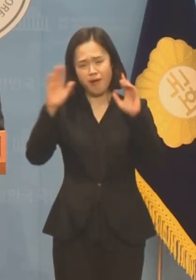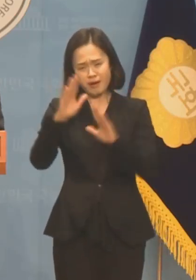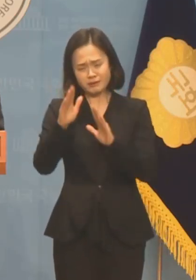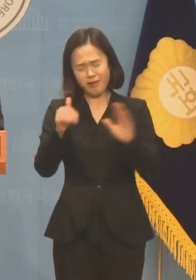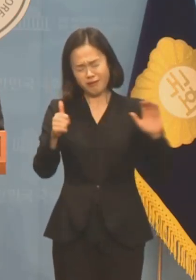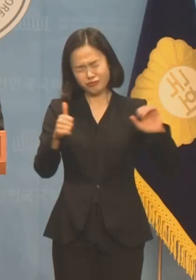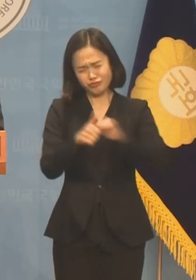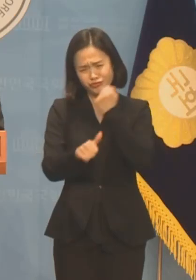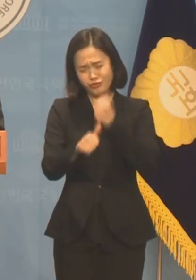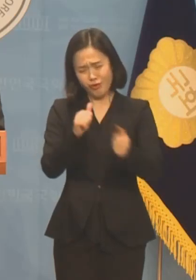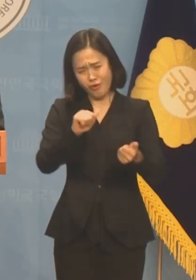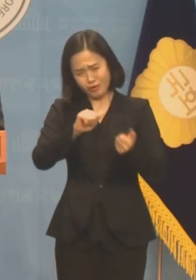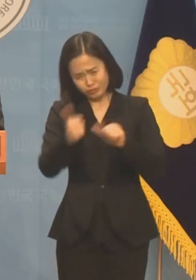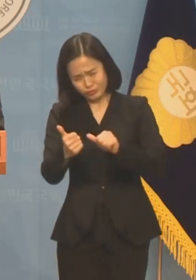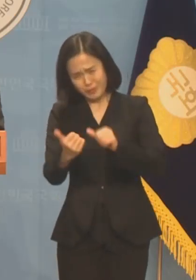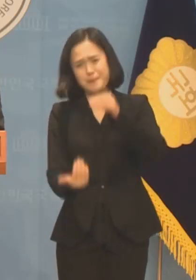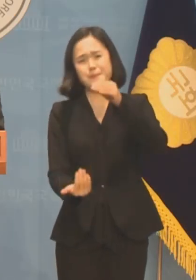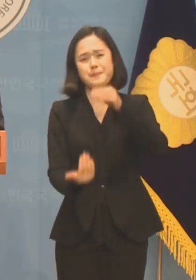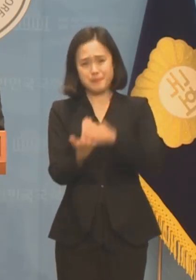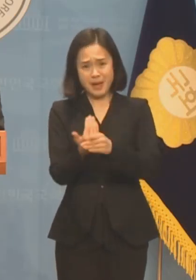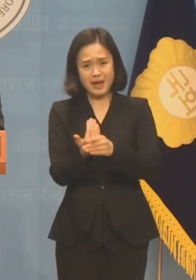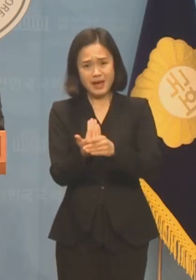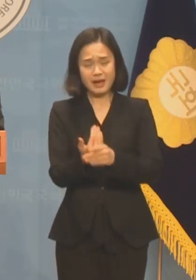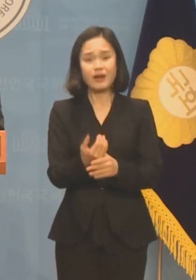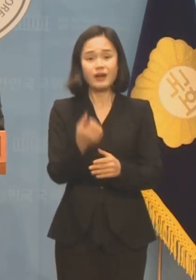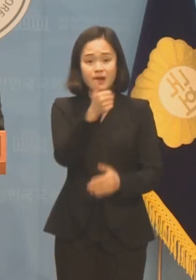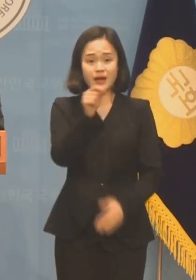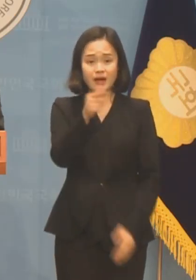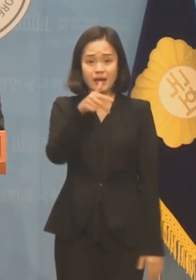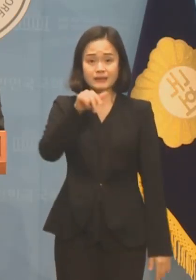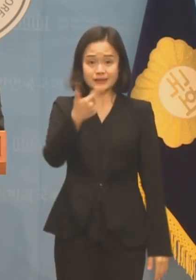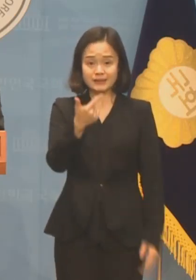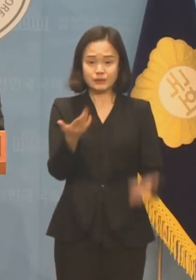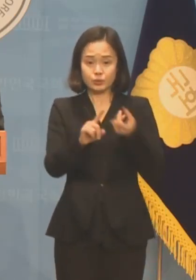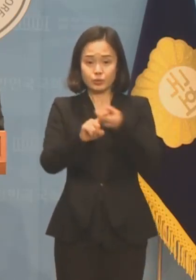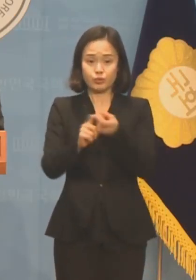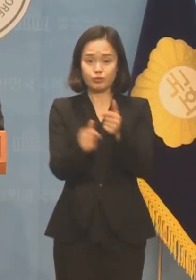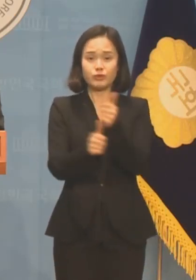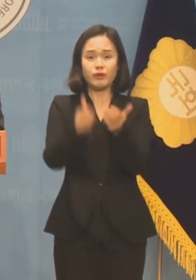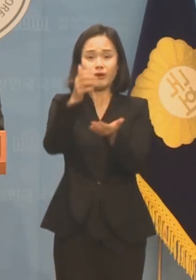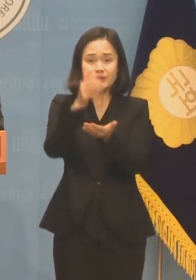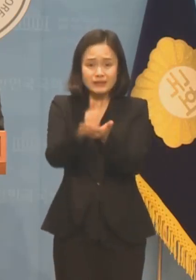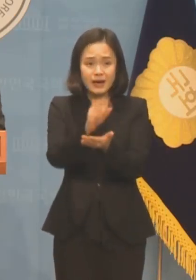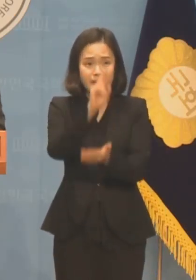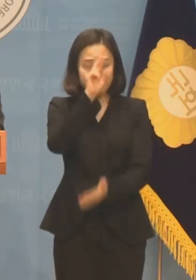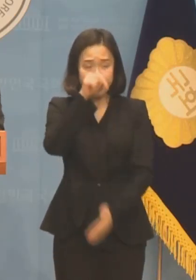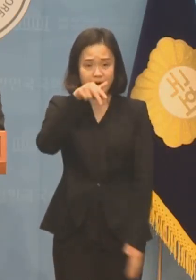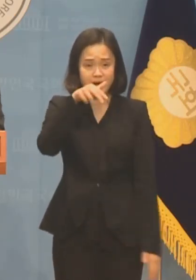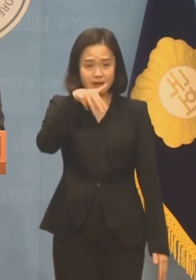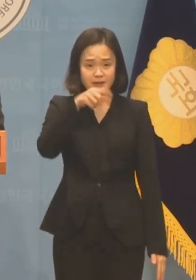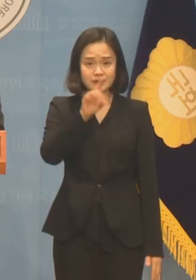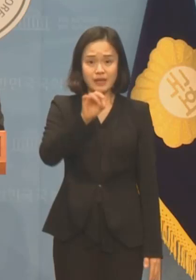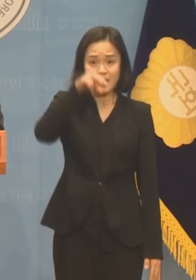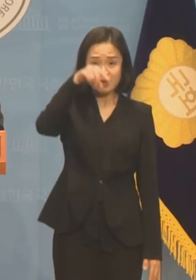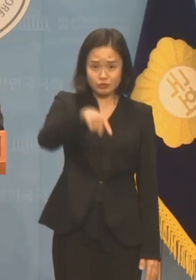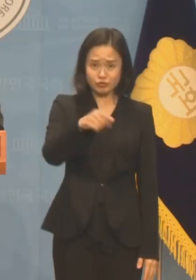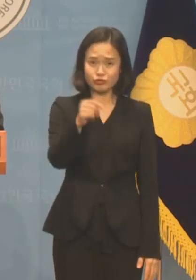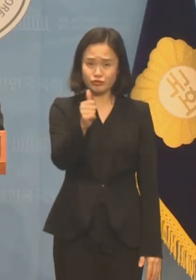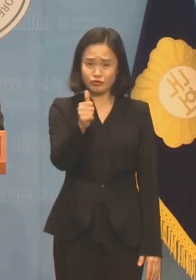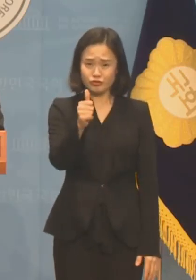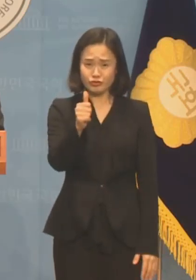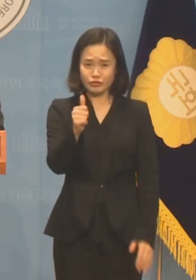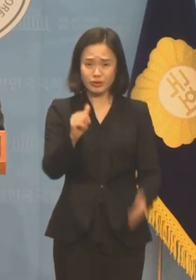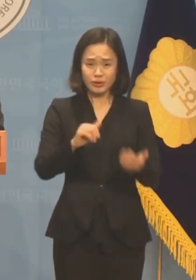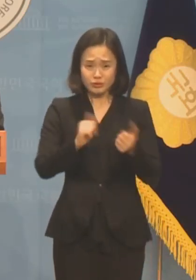목숨을 앗아갔던 한진중공업 노조위원장 박창수의 시신을 장례식장 벽을